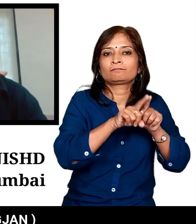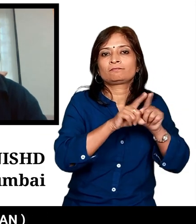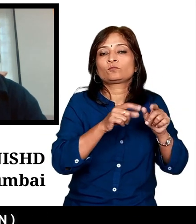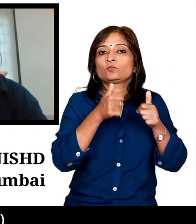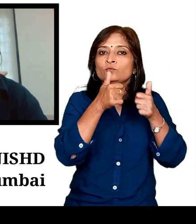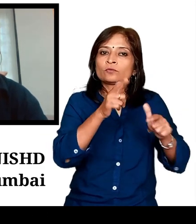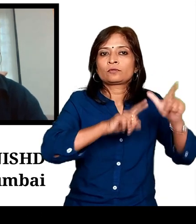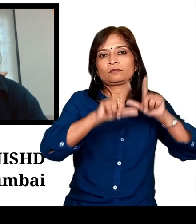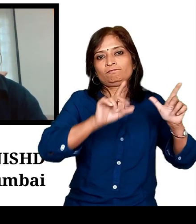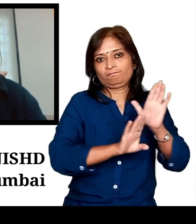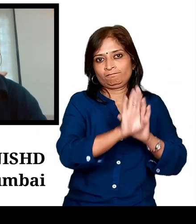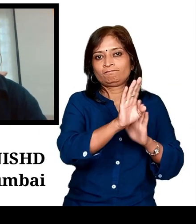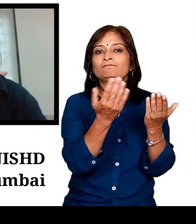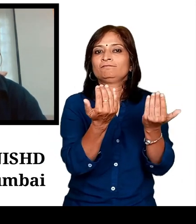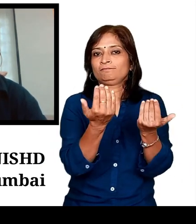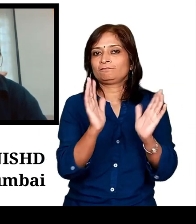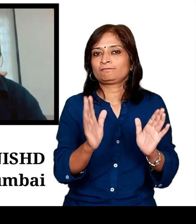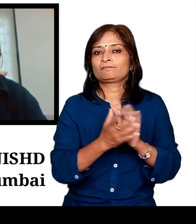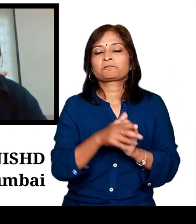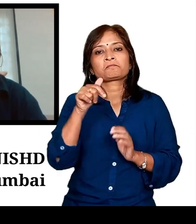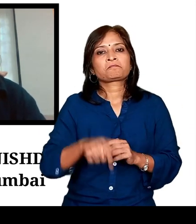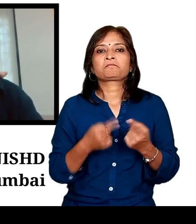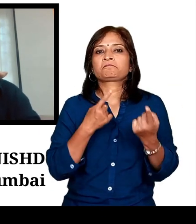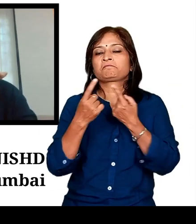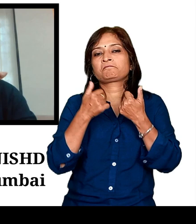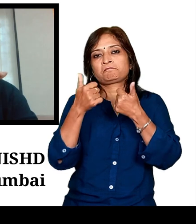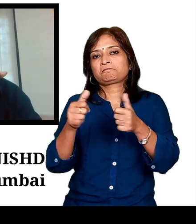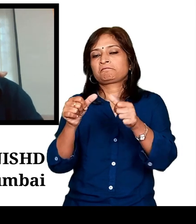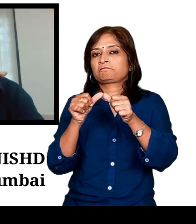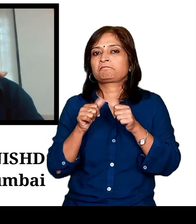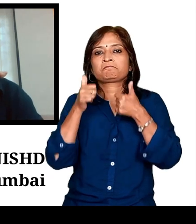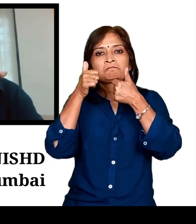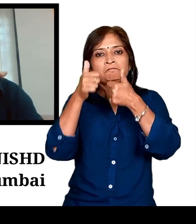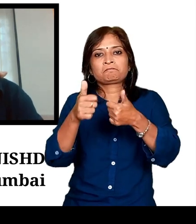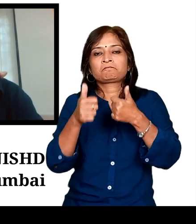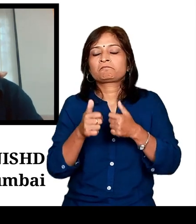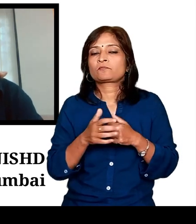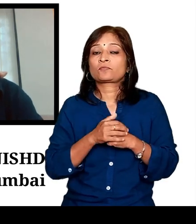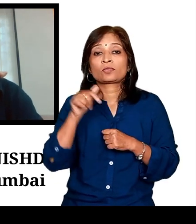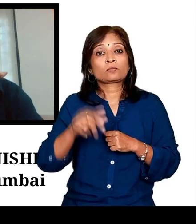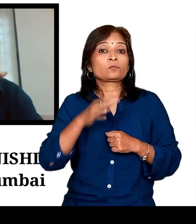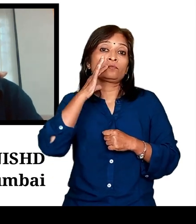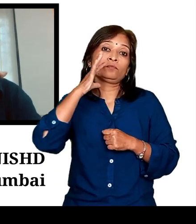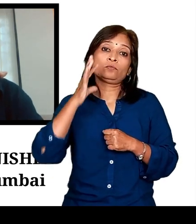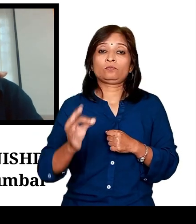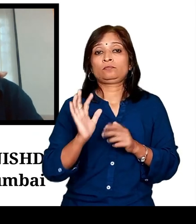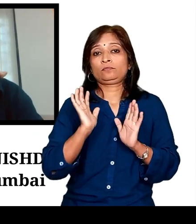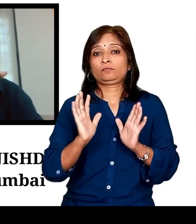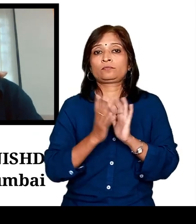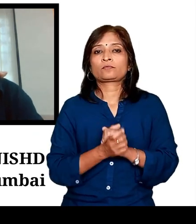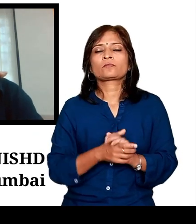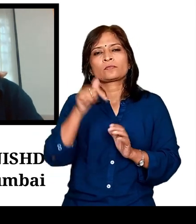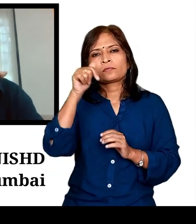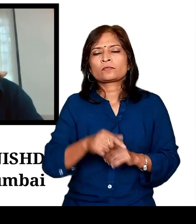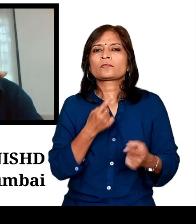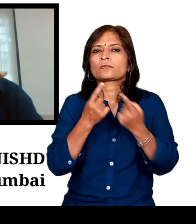उनकी भाषा का विकास कर सकते हैं. जी बहुत बढ़िया बताया सर आपने ये बात, बहुत ही इम्पोर्टेंट पॉइंट है. सर